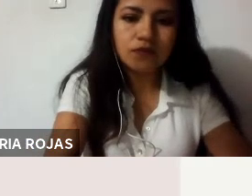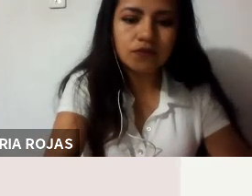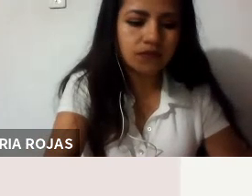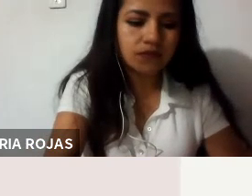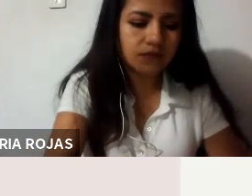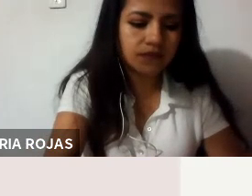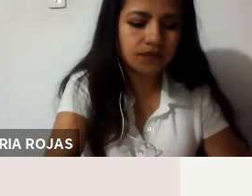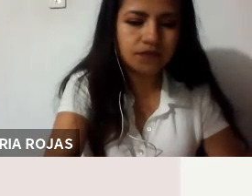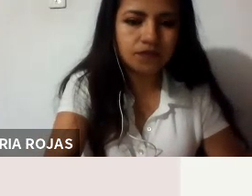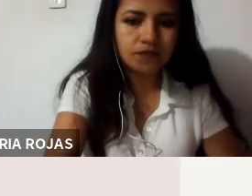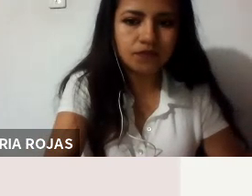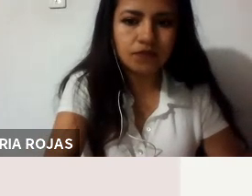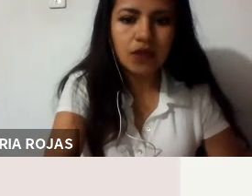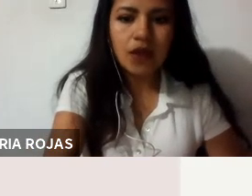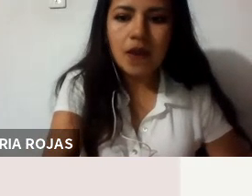menstruación.